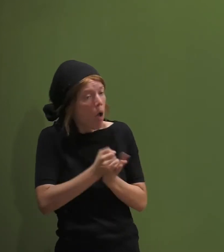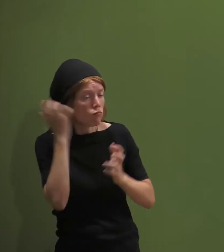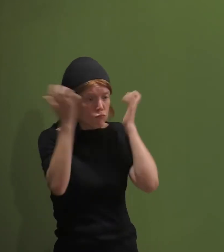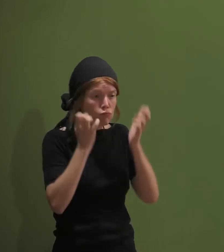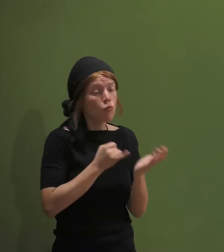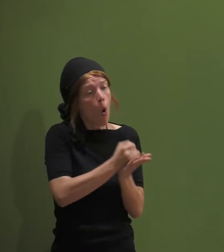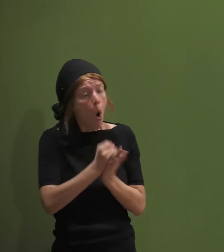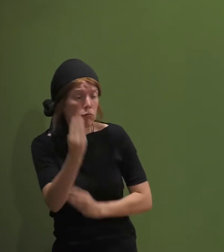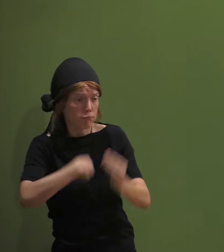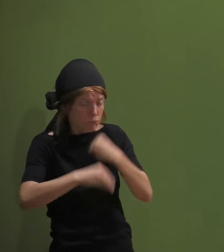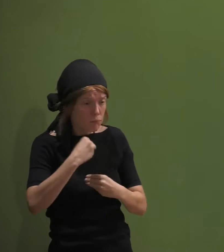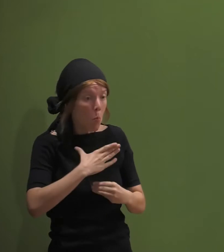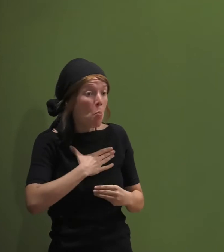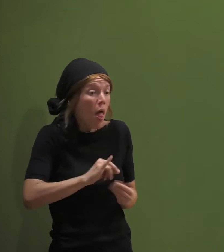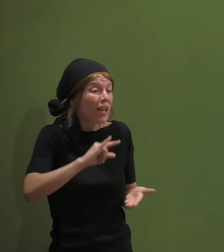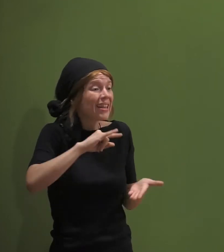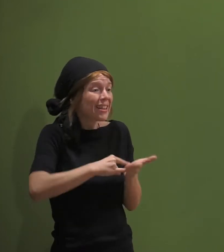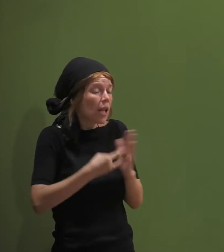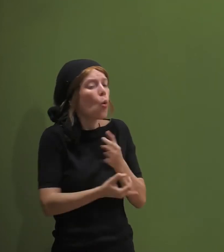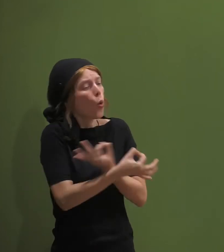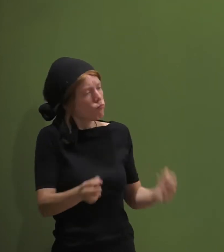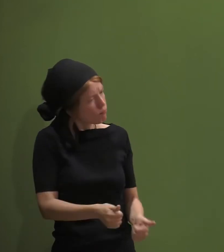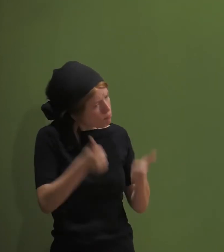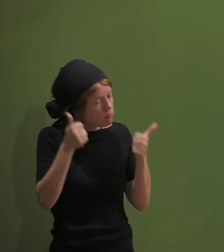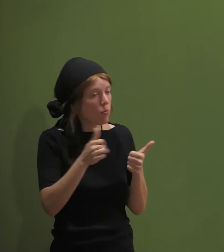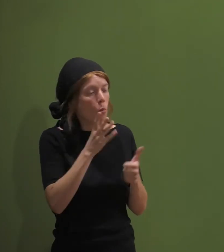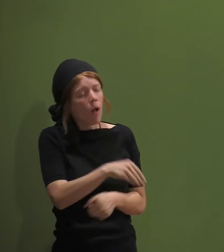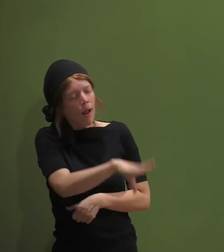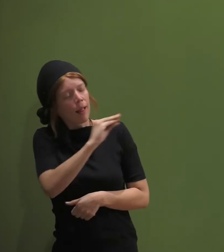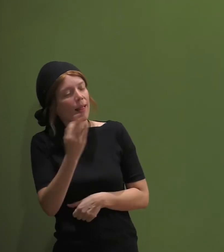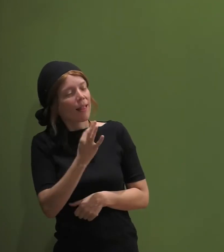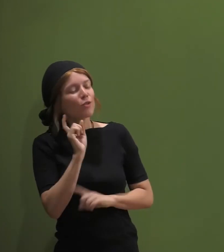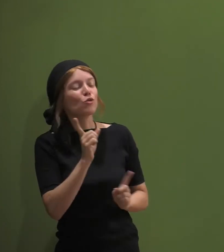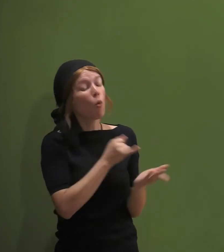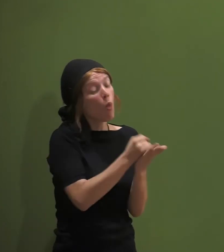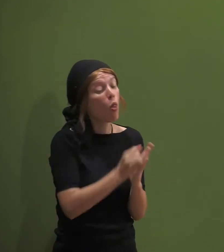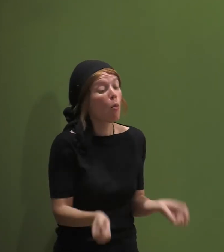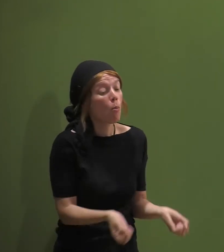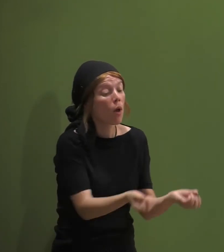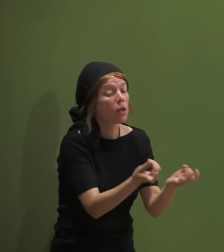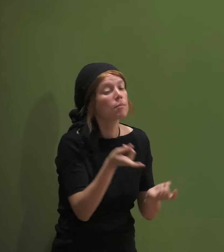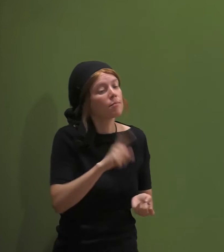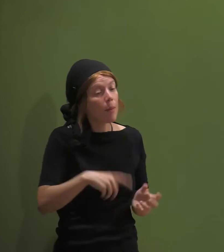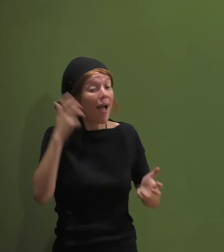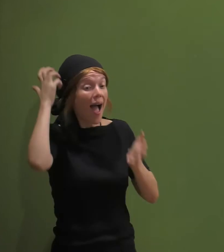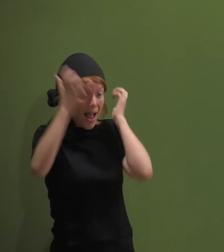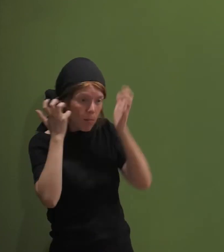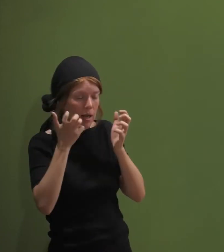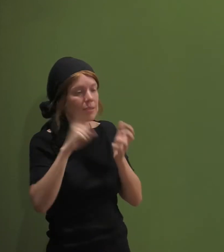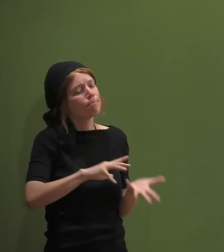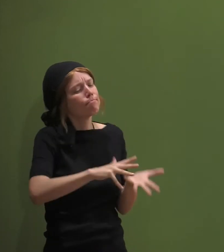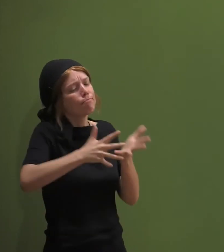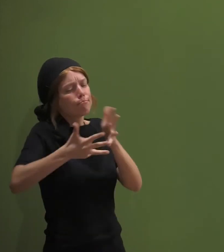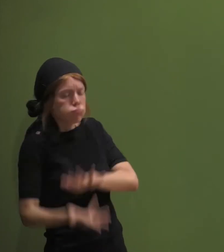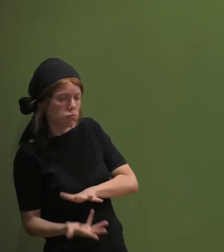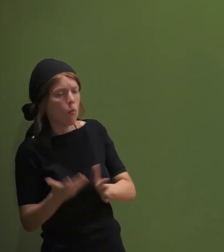o agroalimentario podrán ser técnicamente más correctos al comprender no solo la producción vegetal, sino también la animal y la transformación